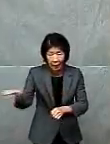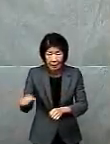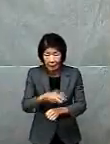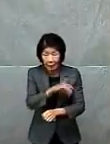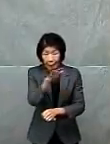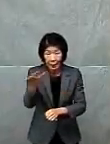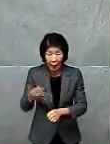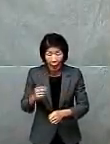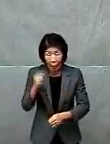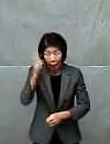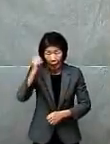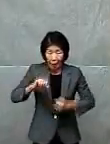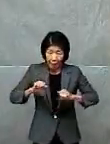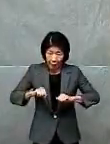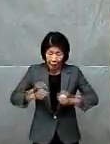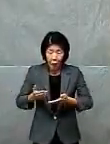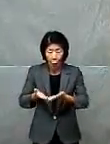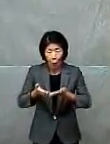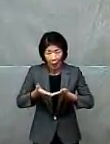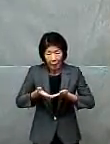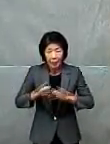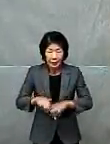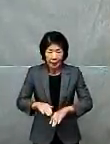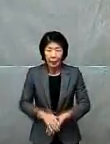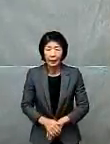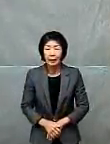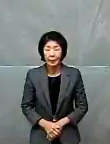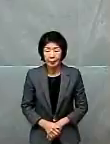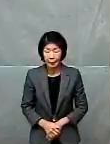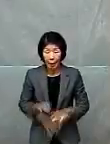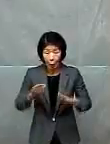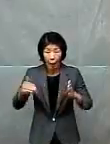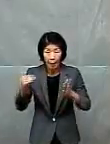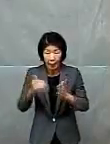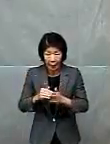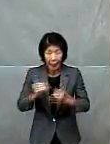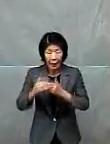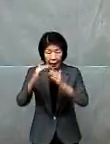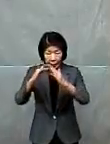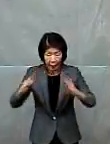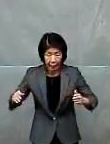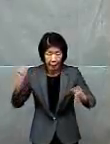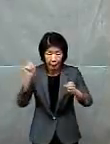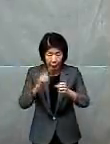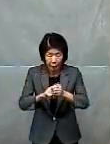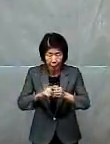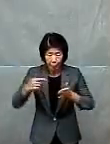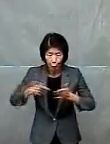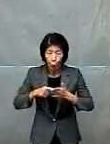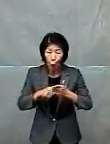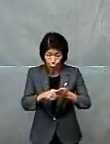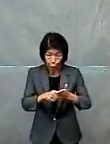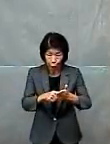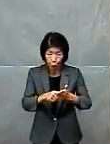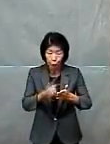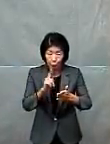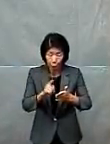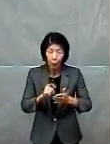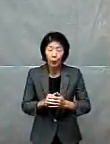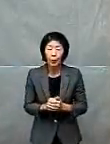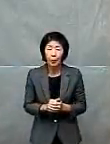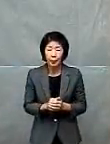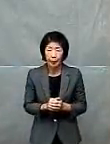に大きな感動と元気を与えてくれました。これまで大会に向けてたゆまぬ努力を続けてこられ